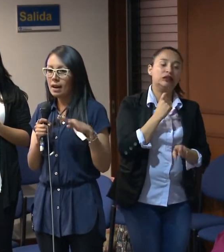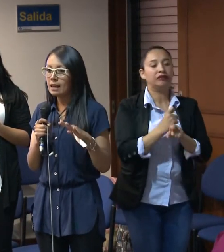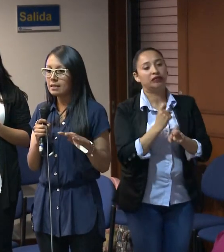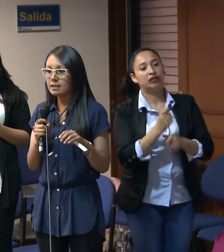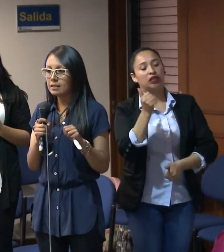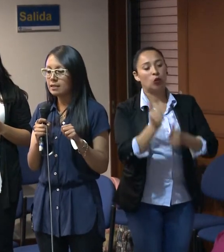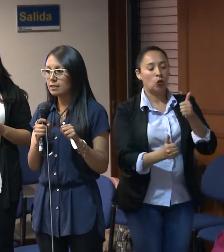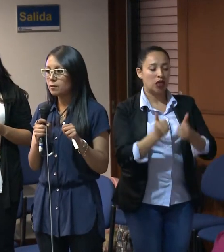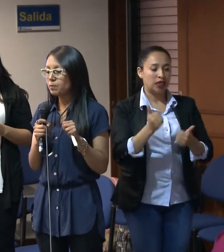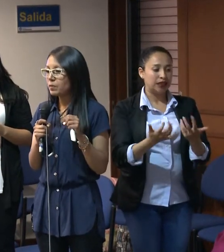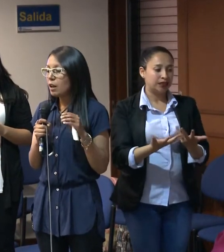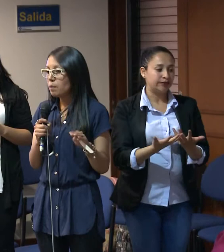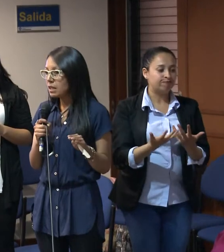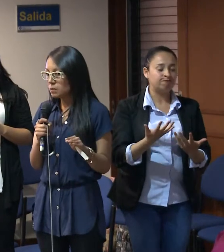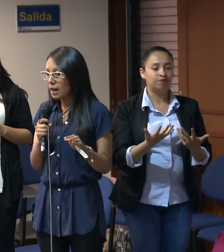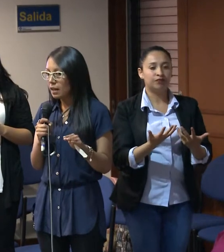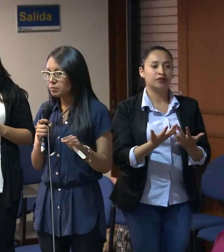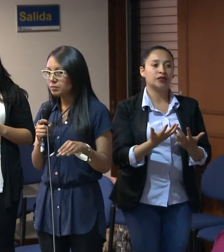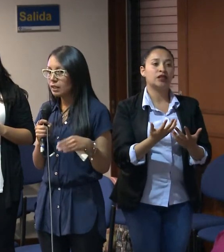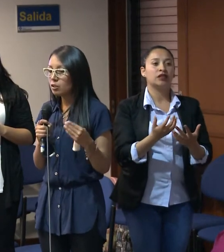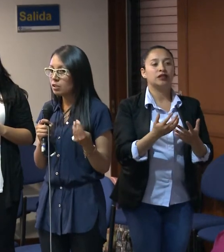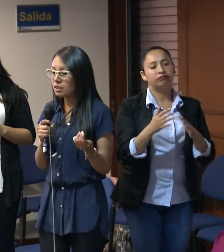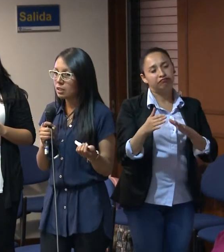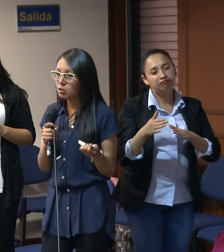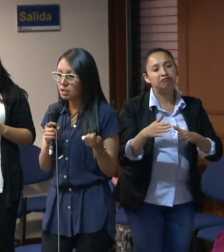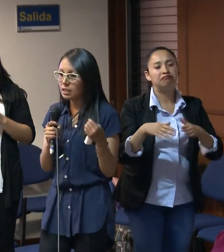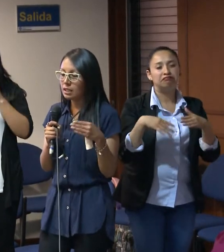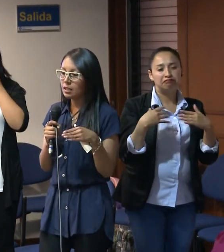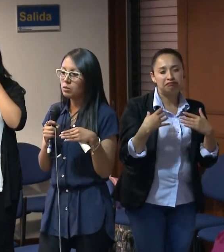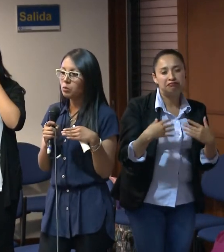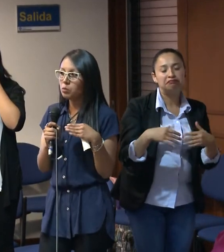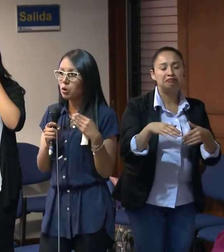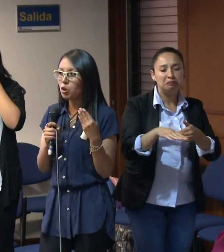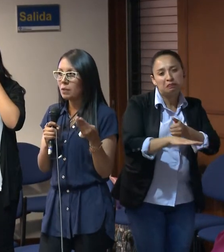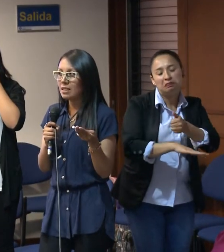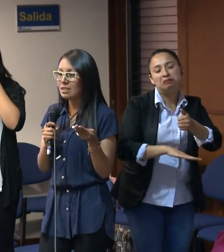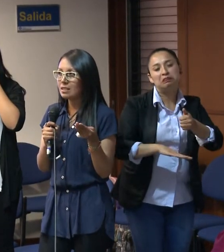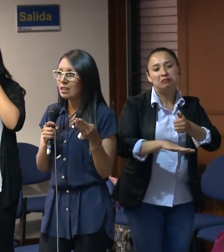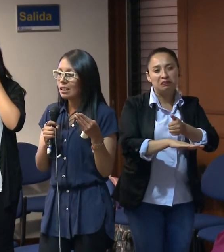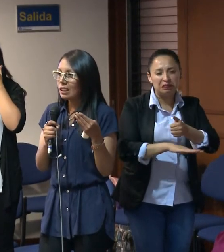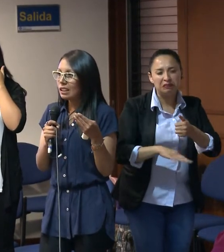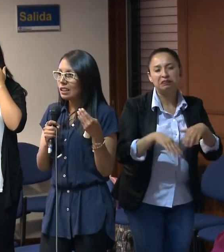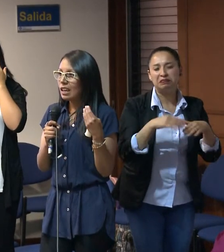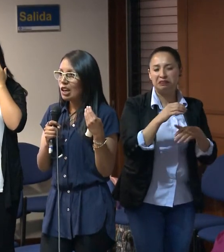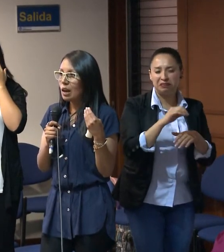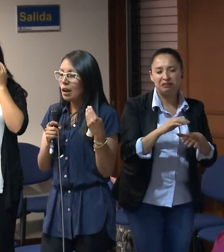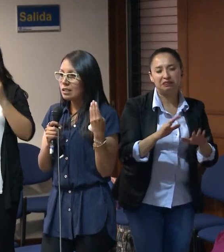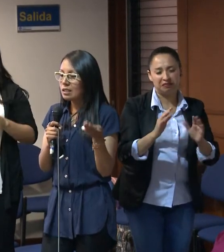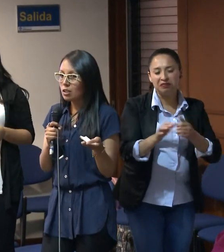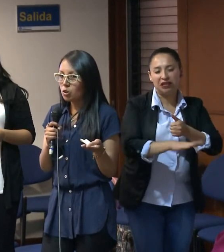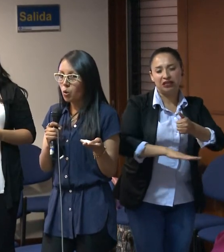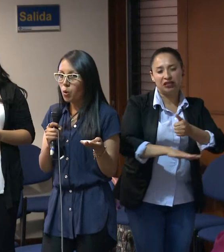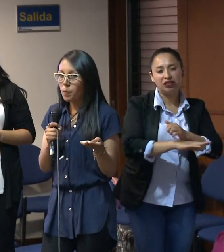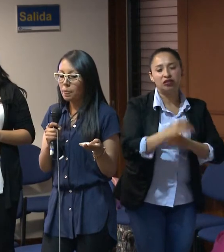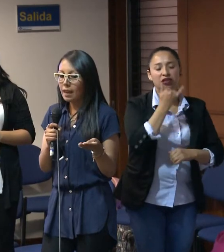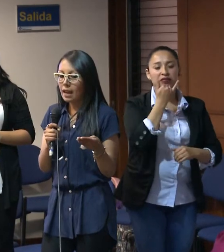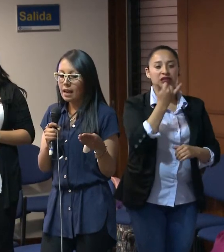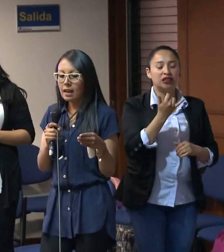poco más baja. Entonces ellos sí tienen un poco más de